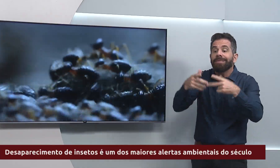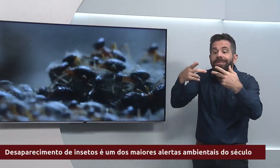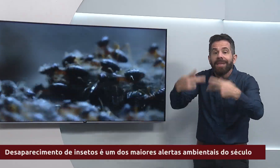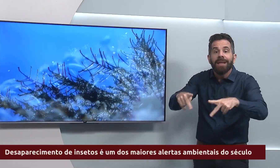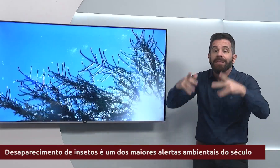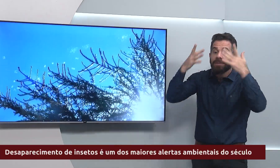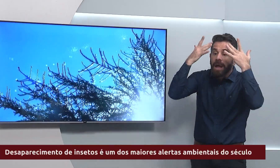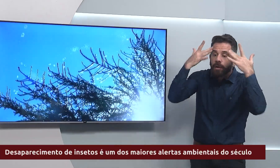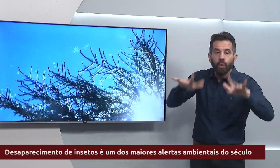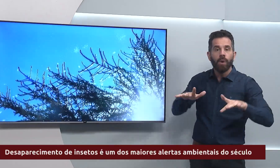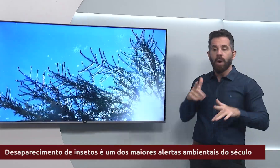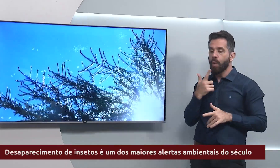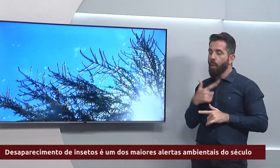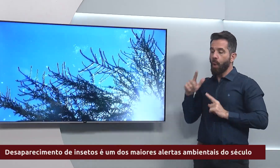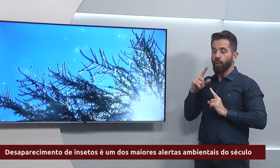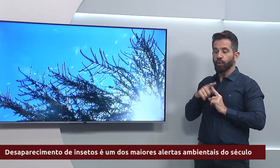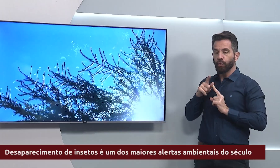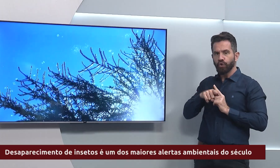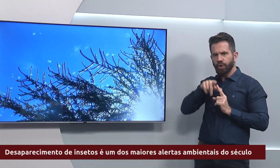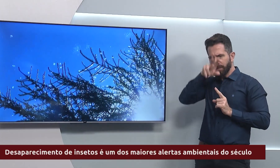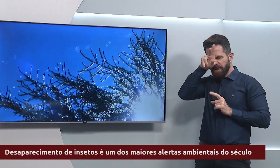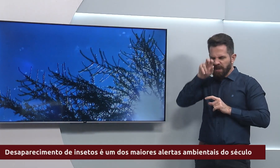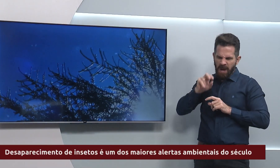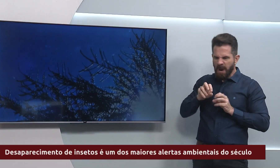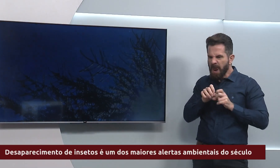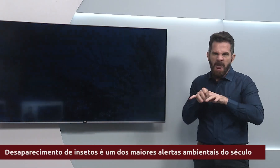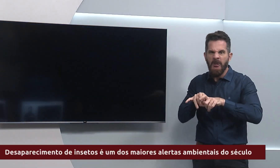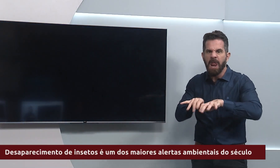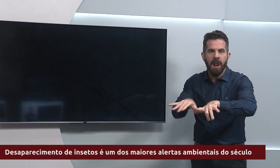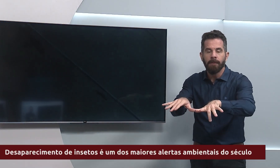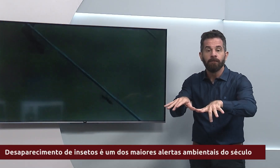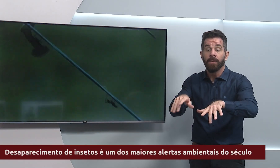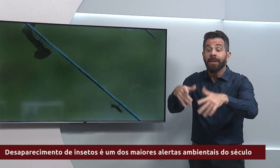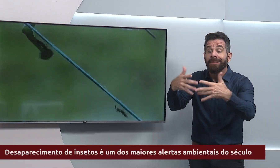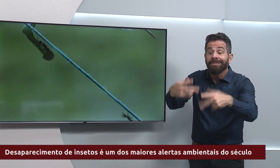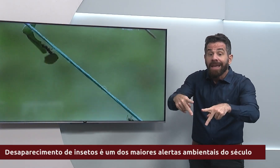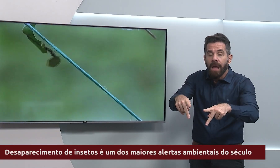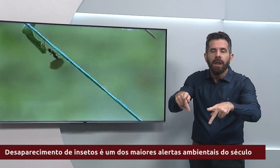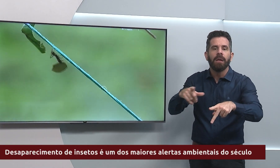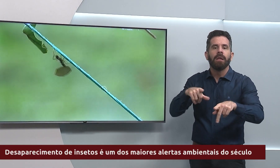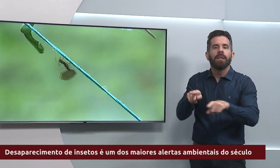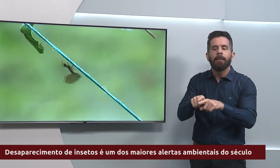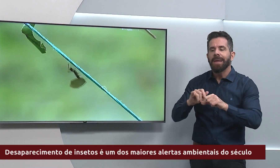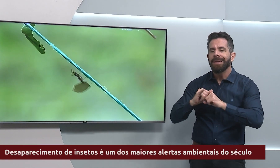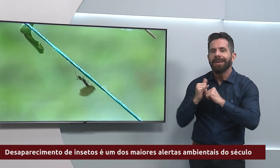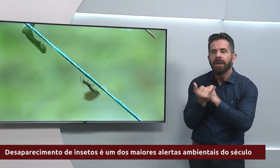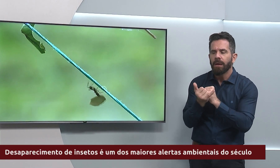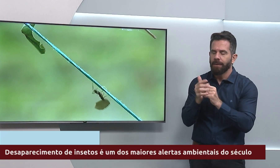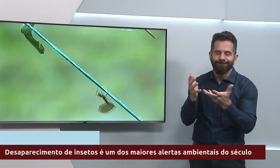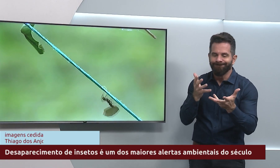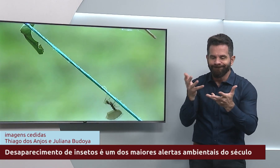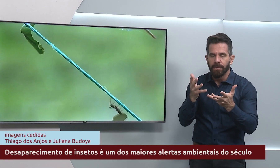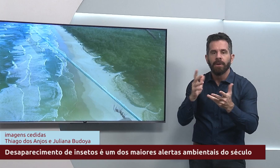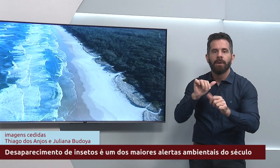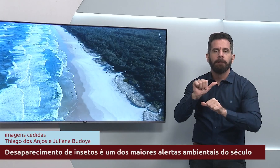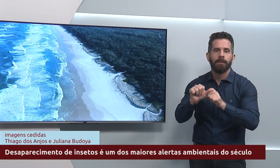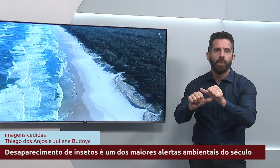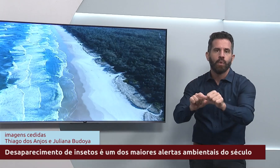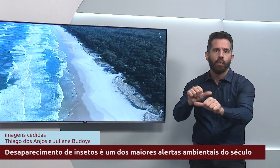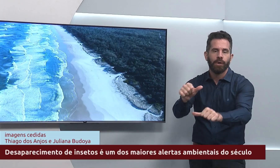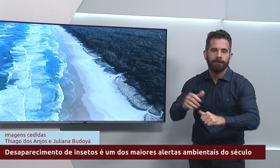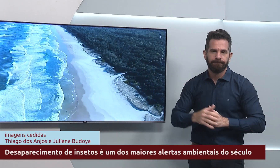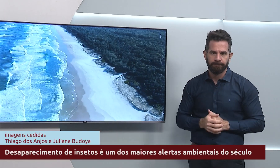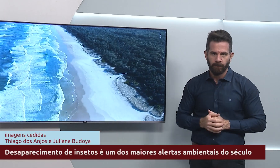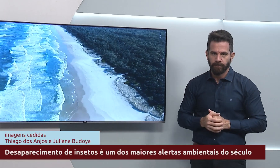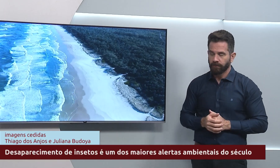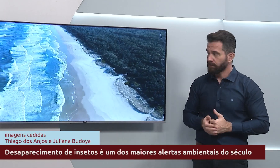das coisas. As espécies nativas perderam espaço, e a vida nessas ilhas começou a mudar. Se até num